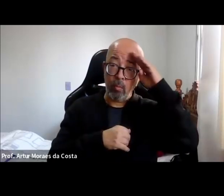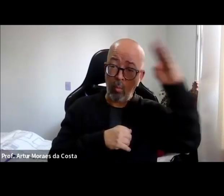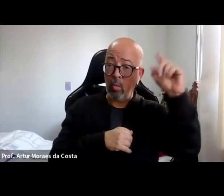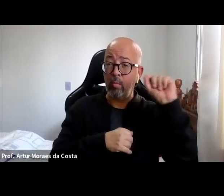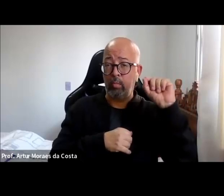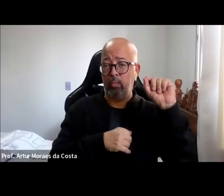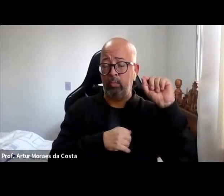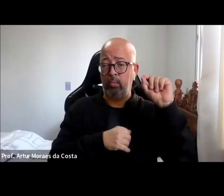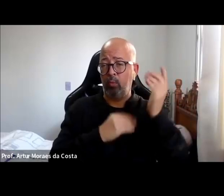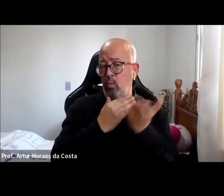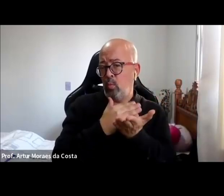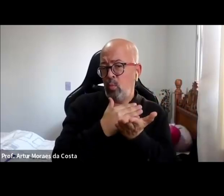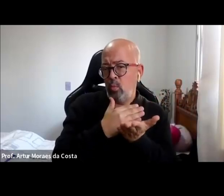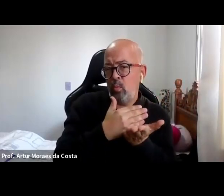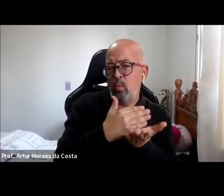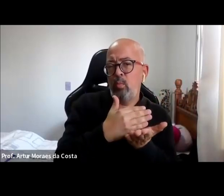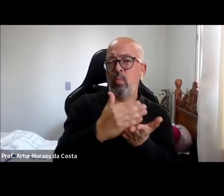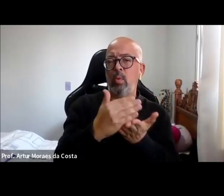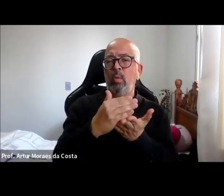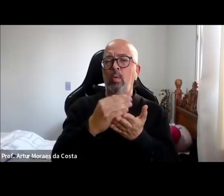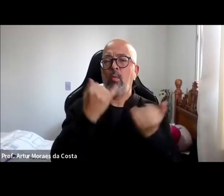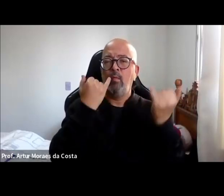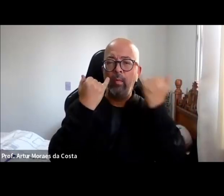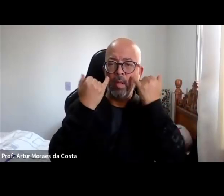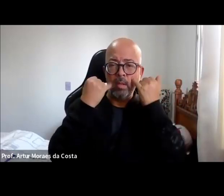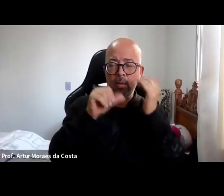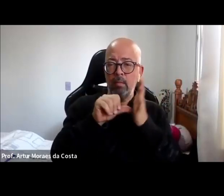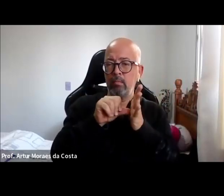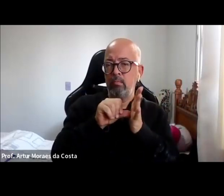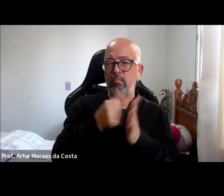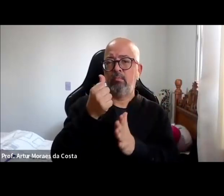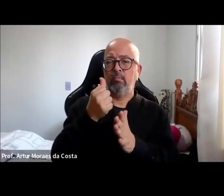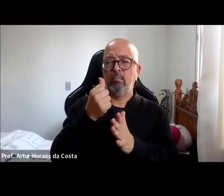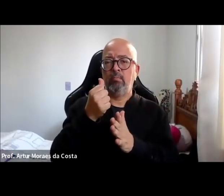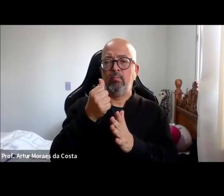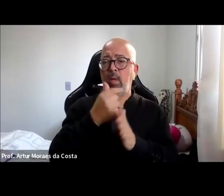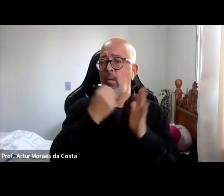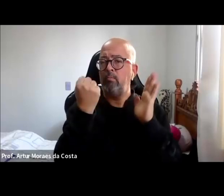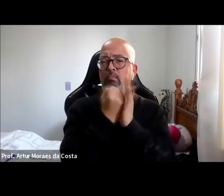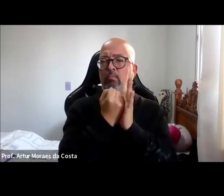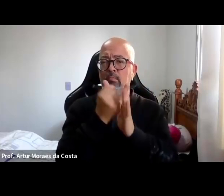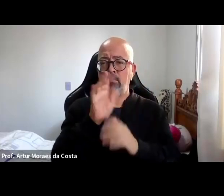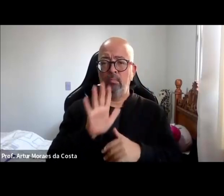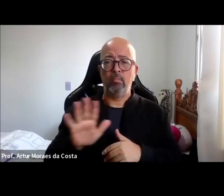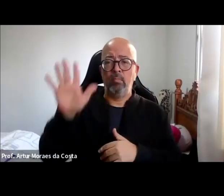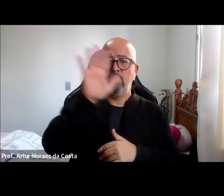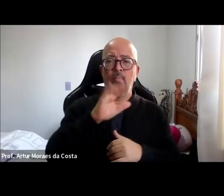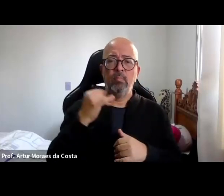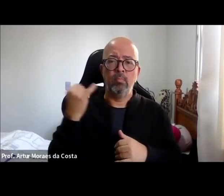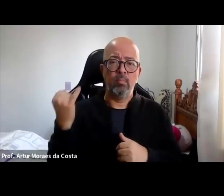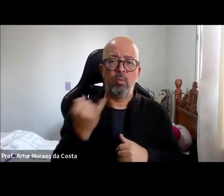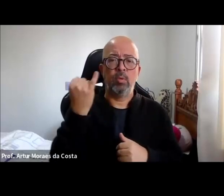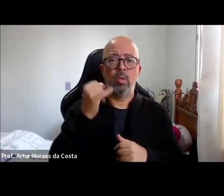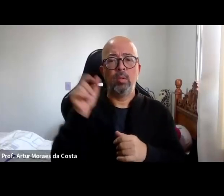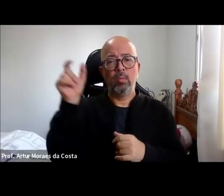que que sirva como marco general de forma que la persona sordociega se haga una idea como como